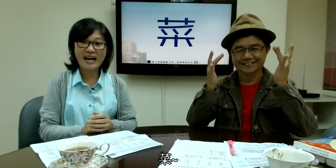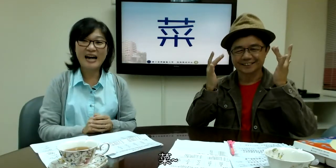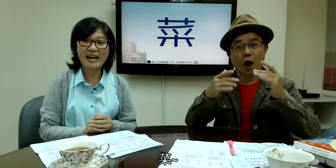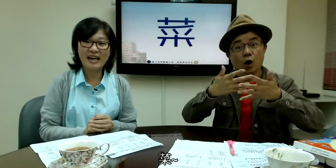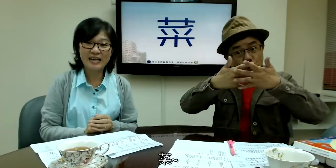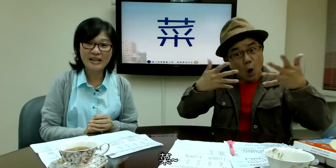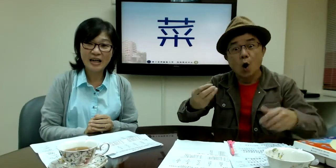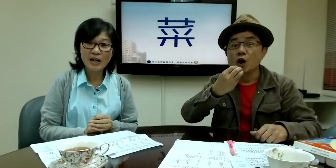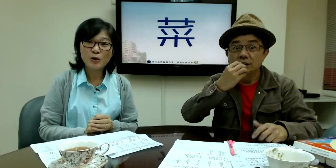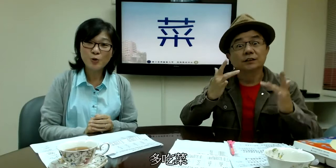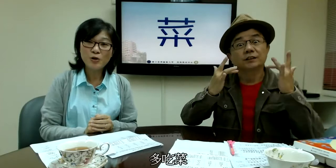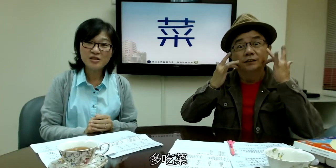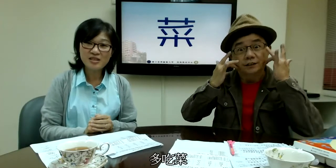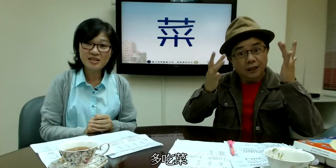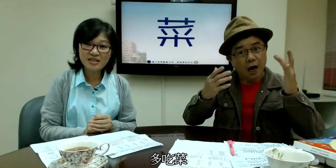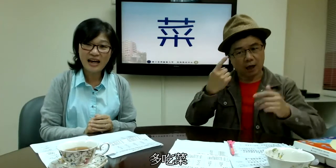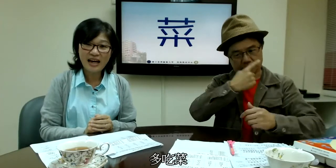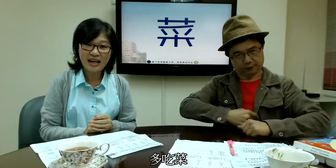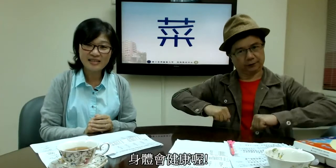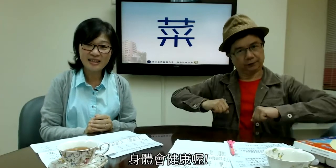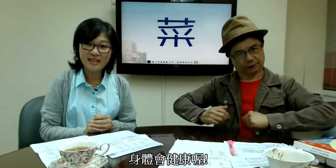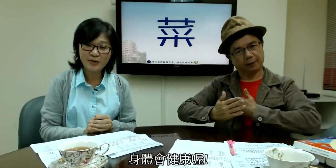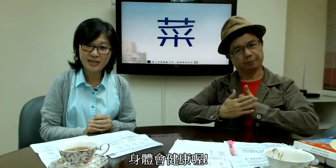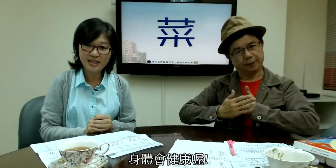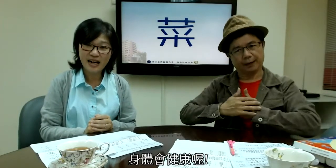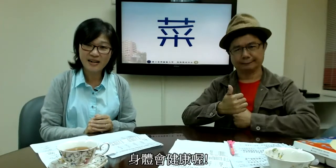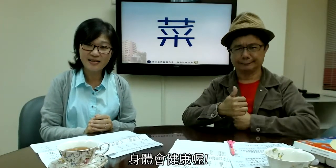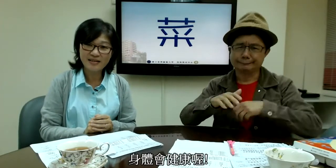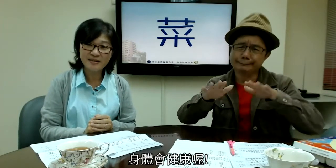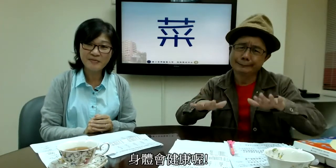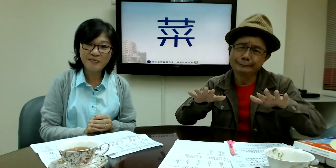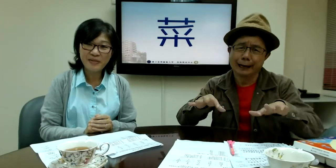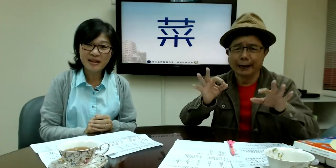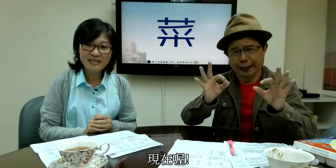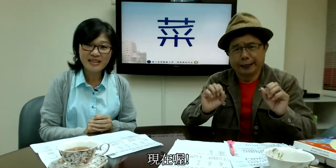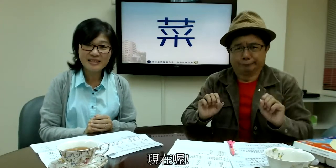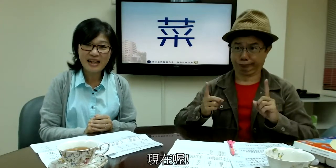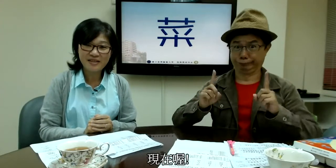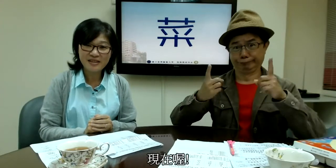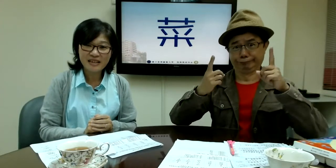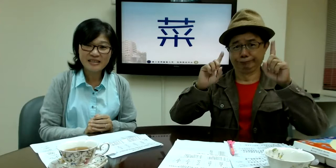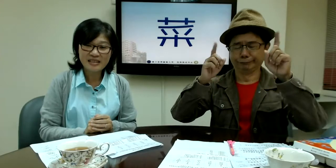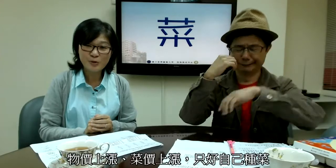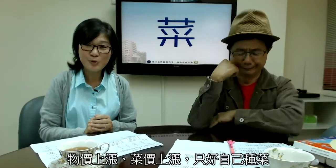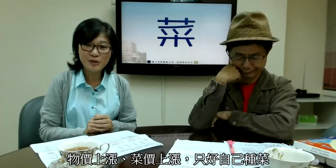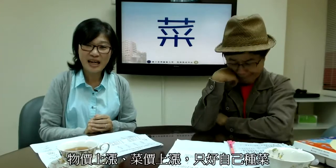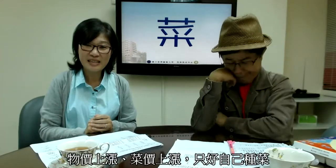菜，多吃菜身体会健康哦。现在哦，物价上